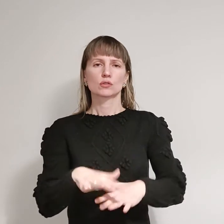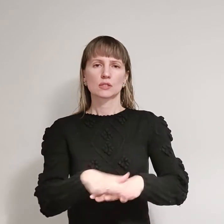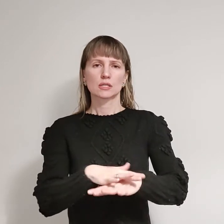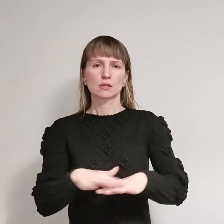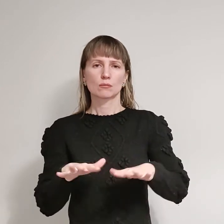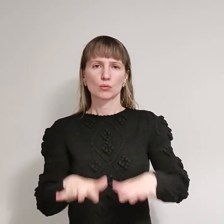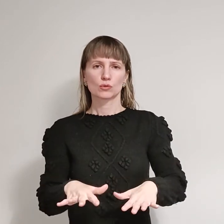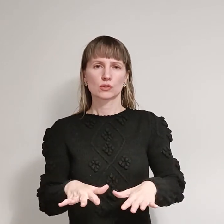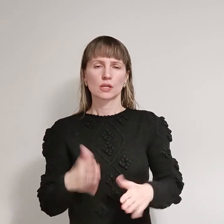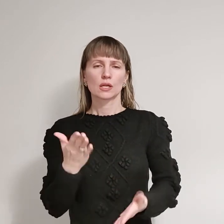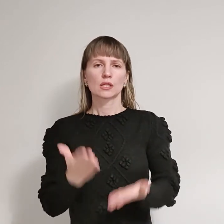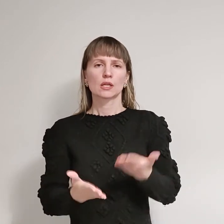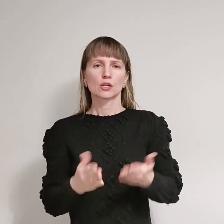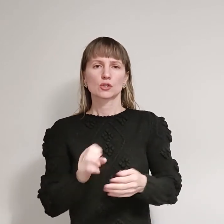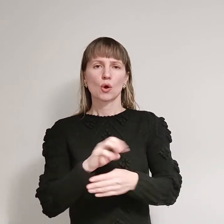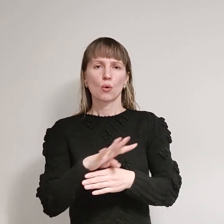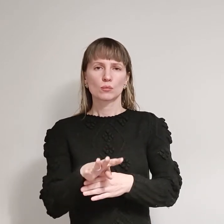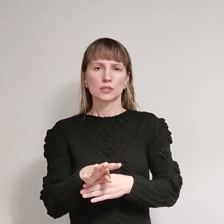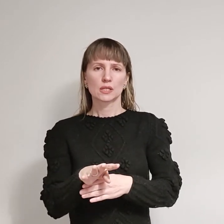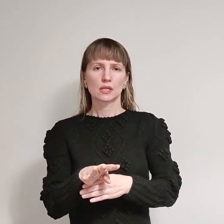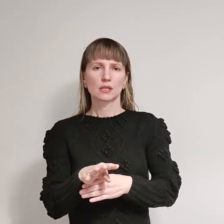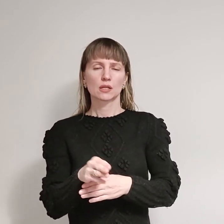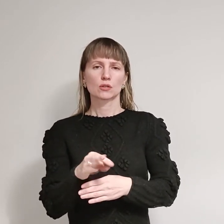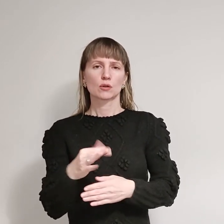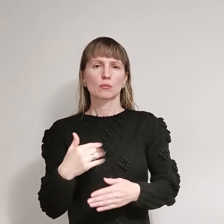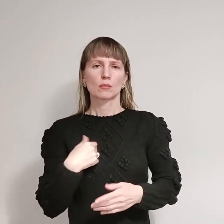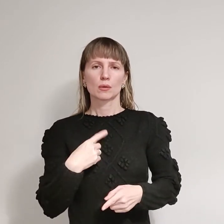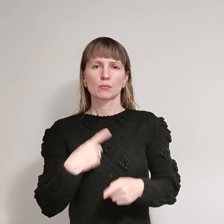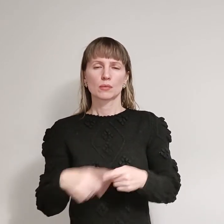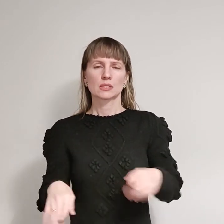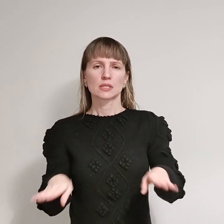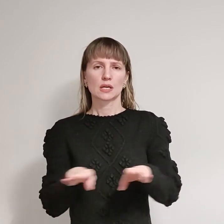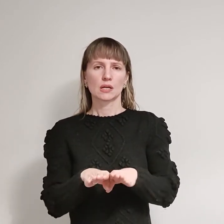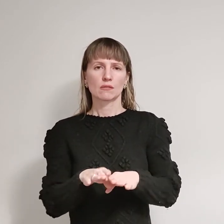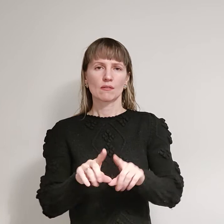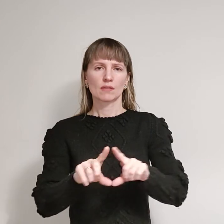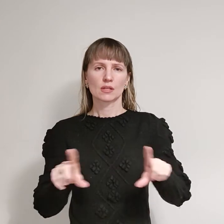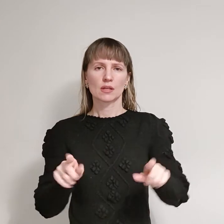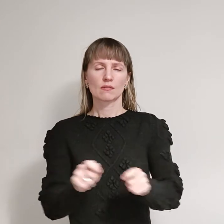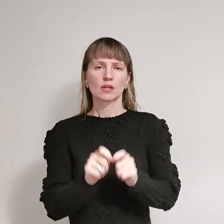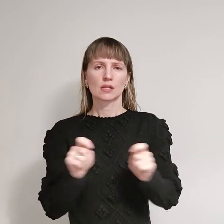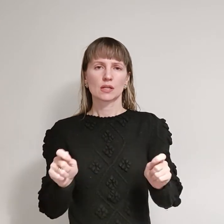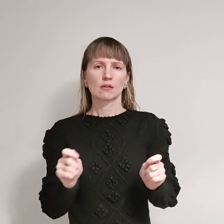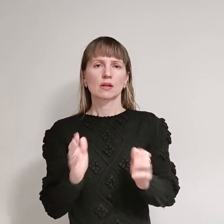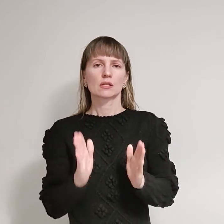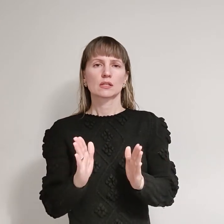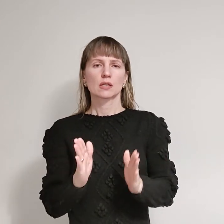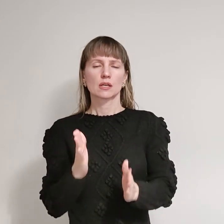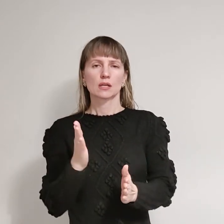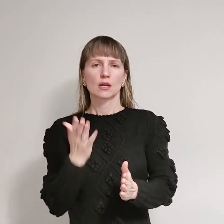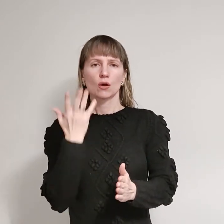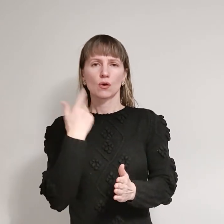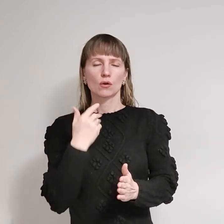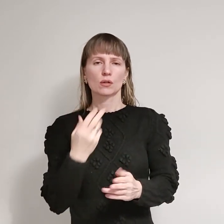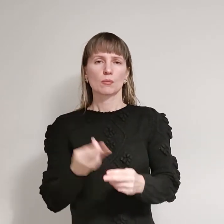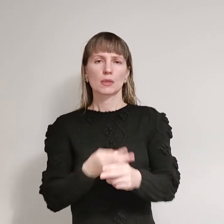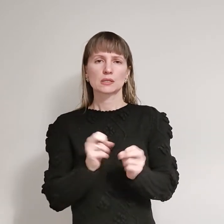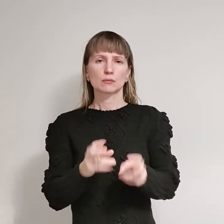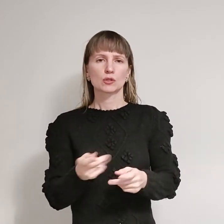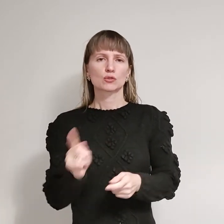пункті. Якщо обстріли, то ми оперативно закриваємо відділення, відкриваємо, як тільки стає безпечно. А щодо доставки, звичайно,